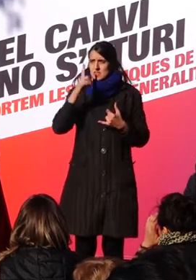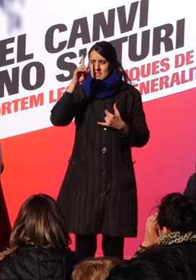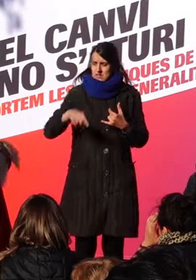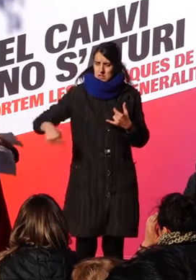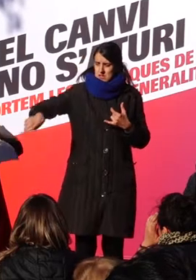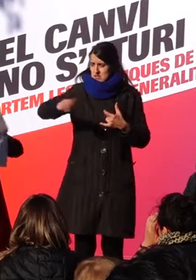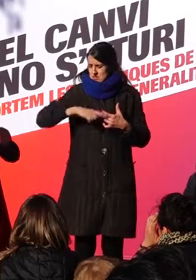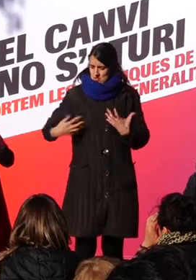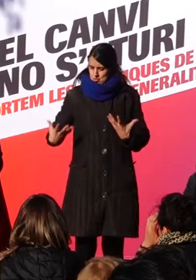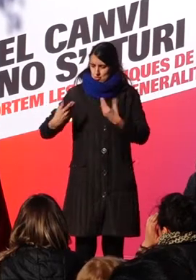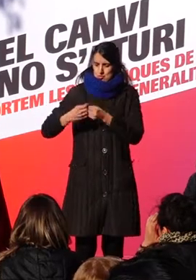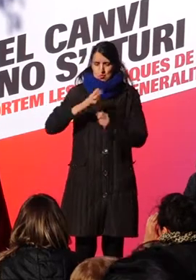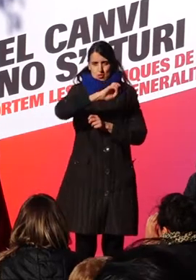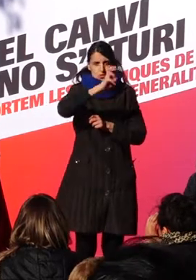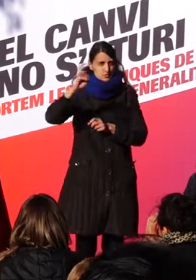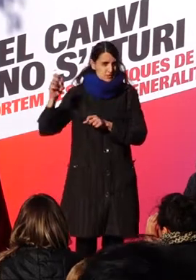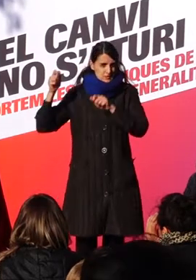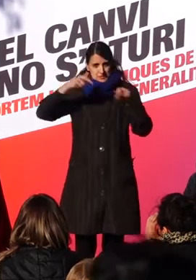inmigrantes tenemos